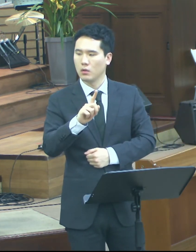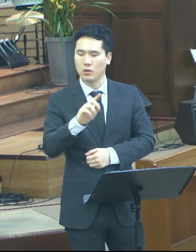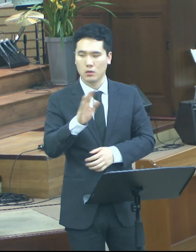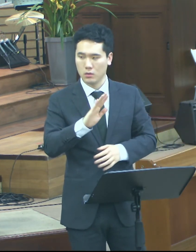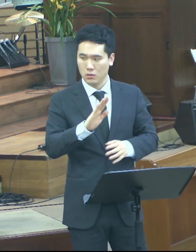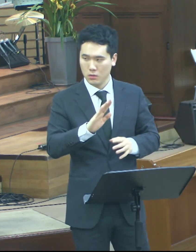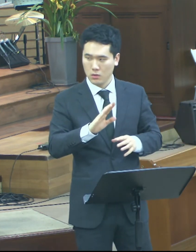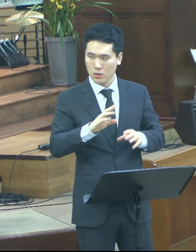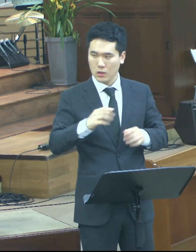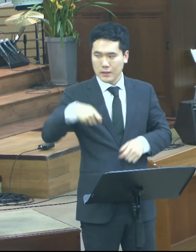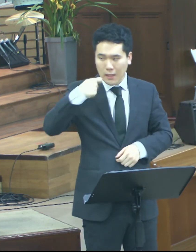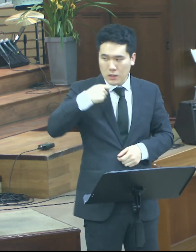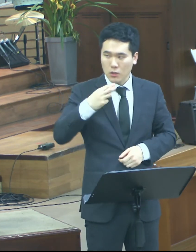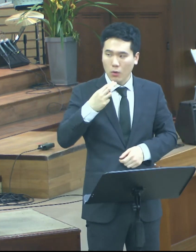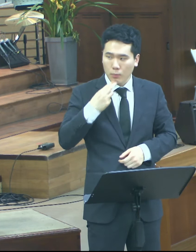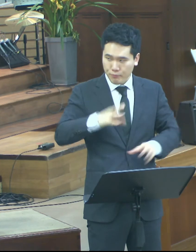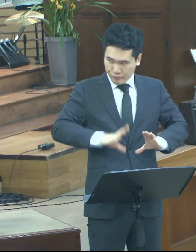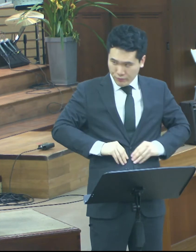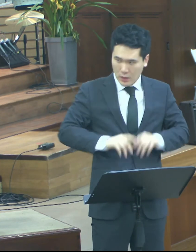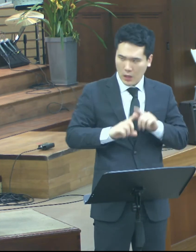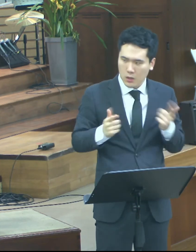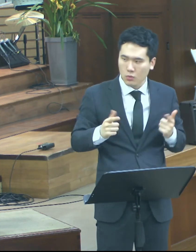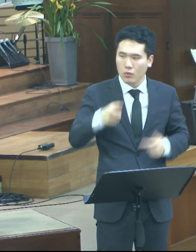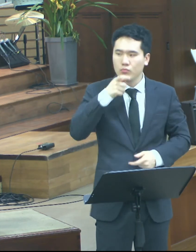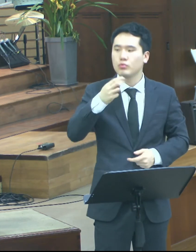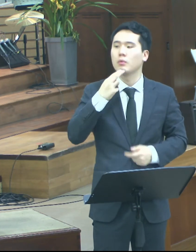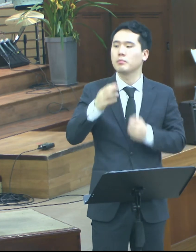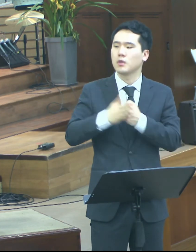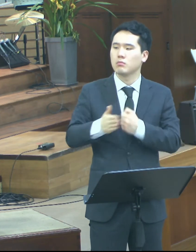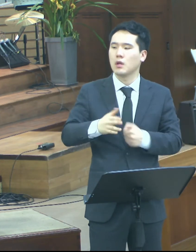제가 캐나다에 두 달 있었는데요.